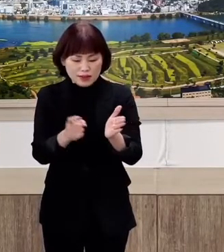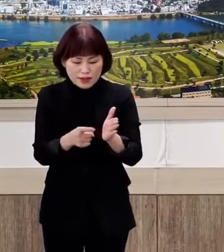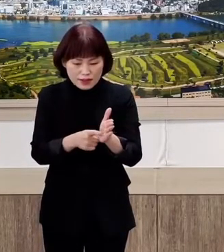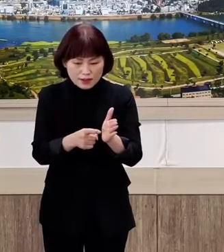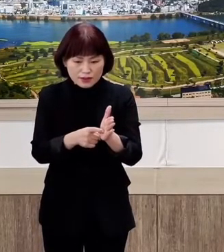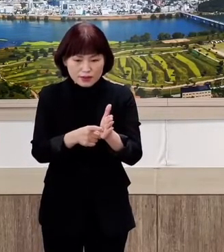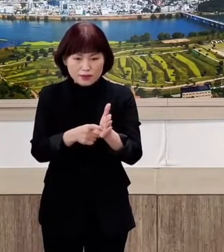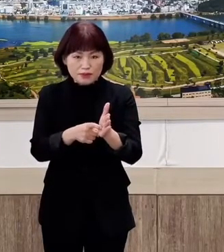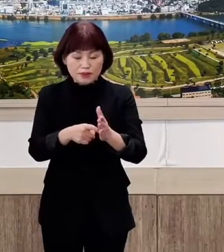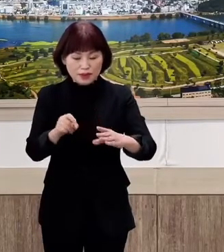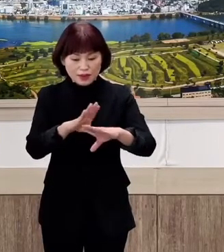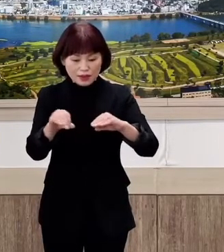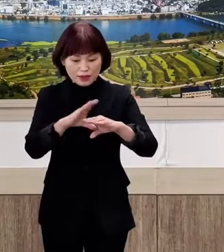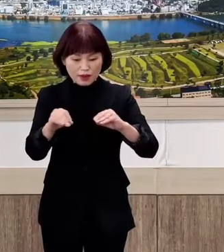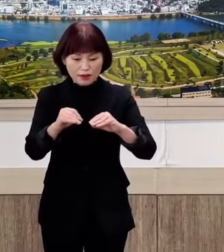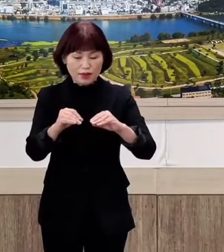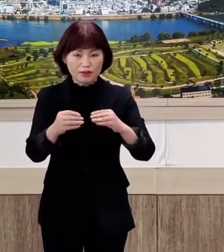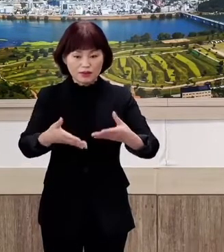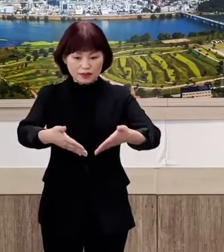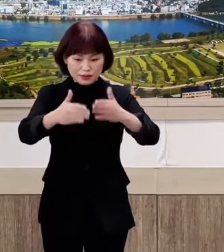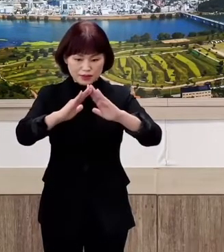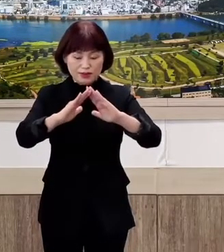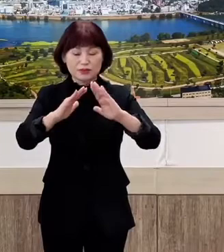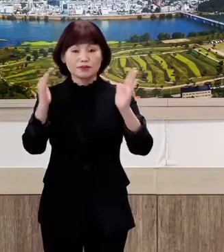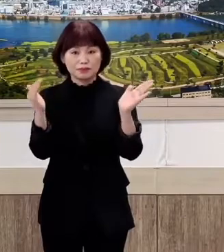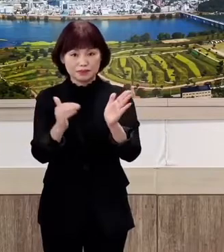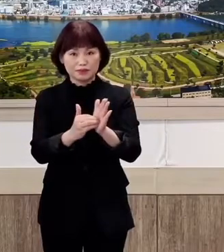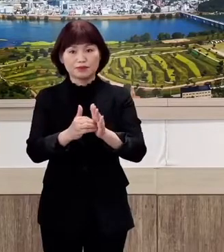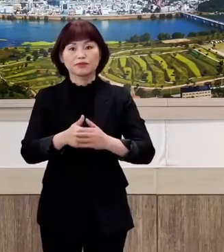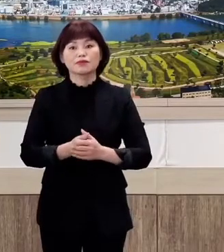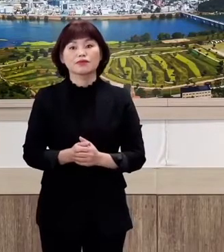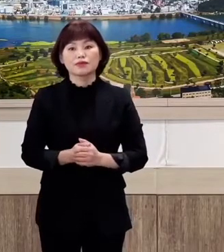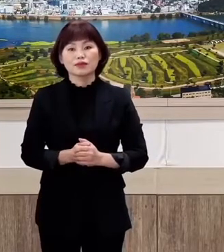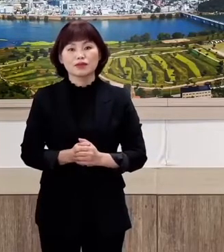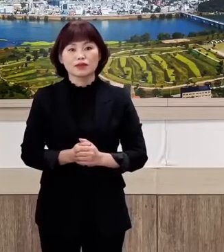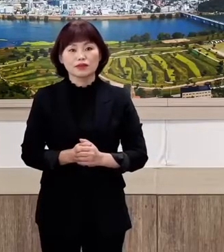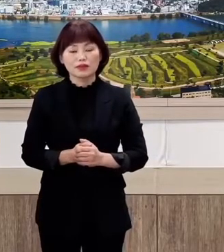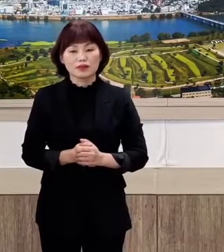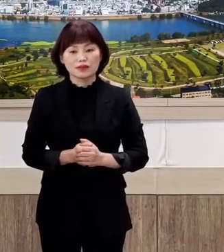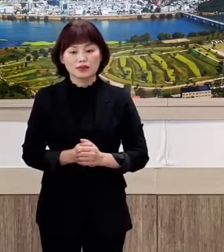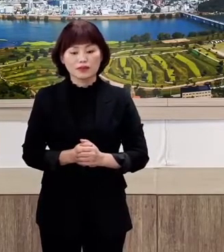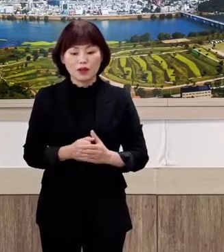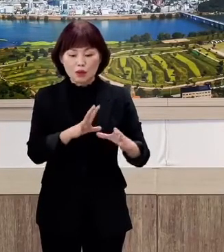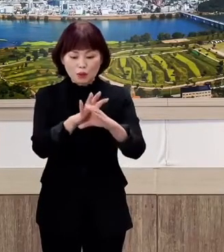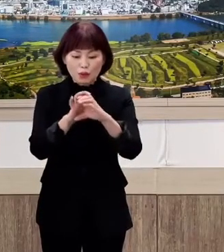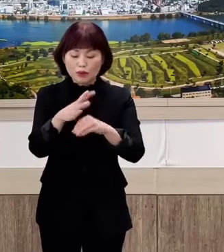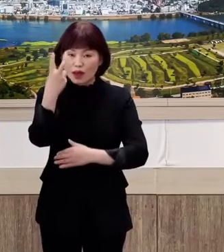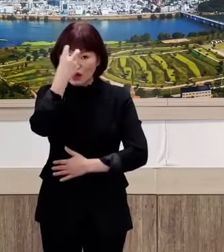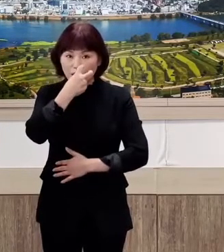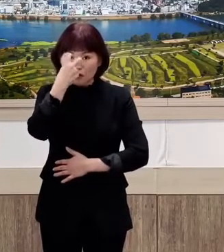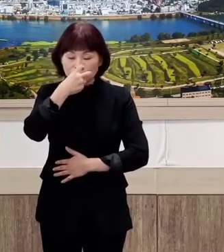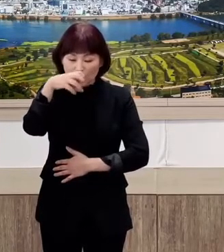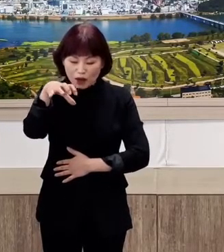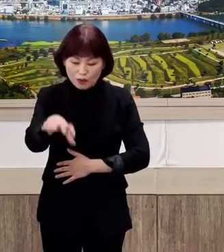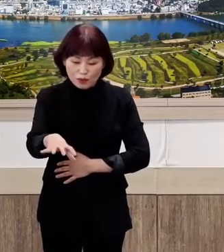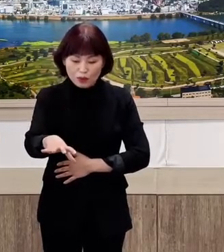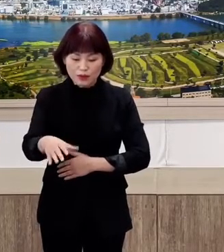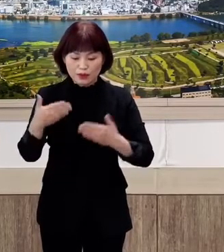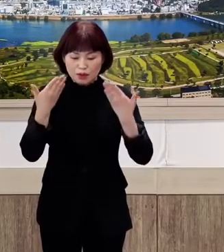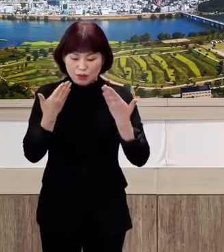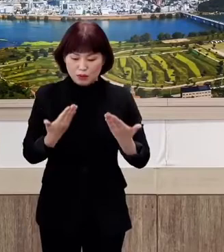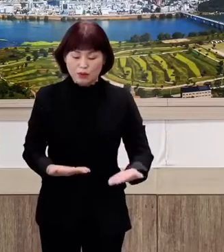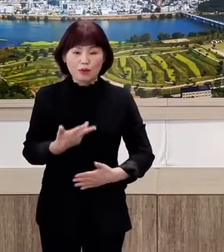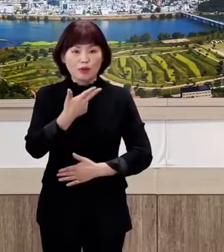대책을 추진할 계획입니다. 선별 진료소를 연휴 기간 동안